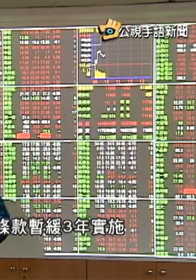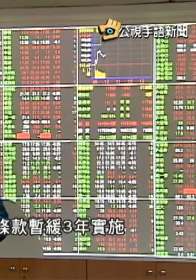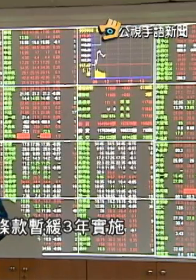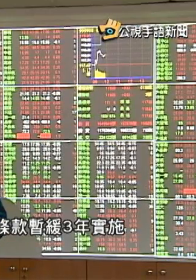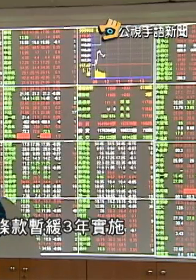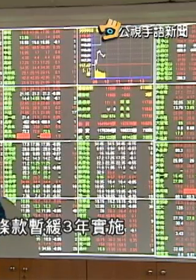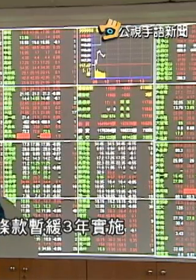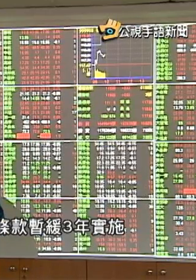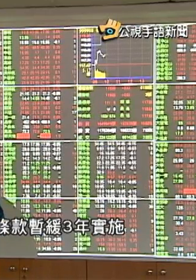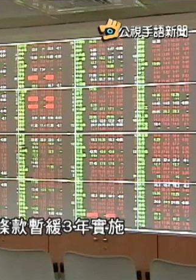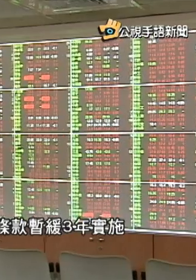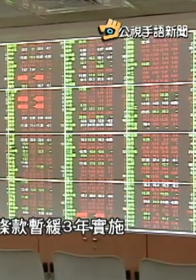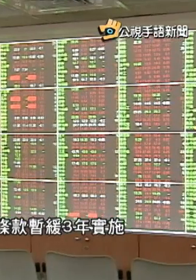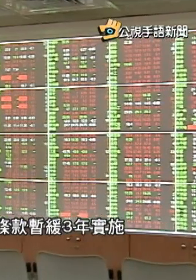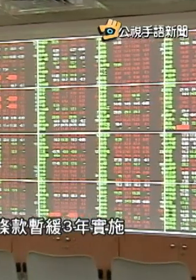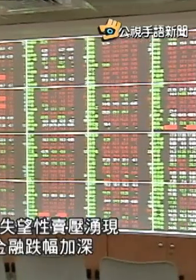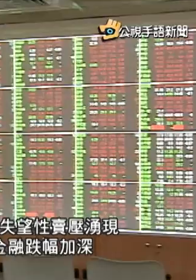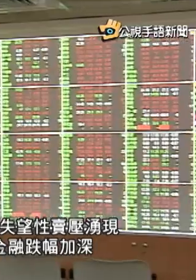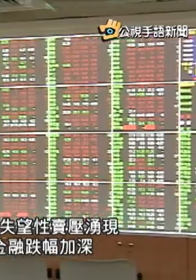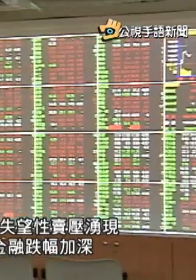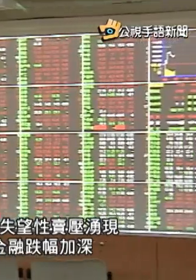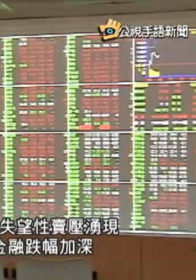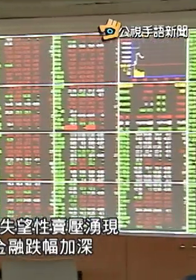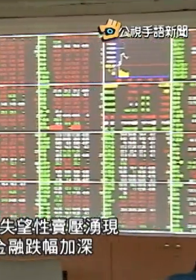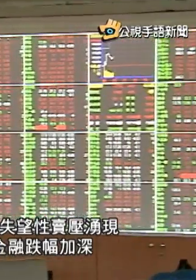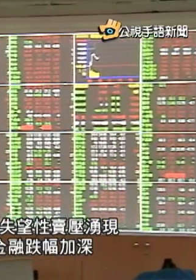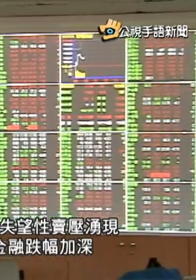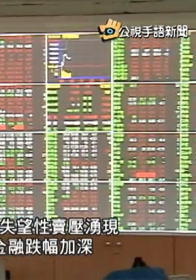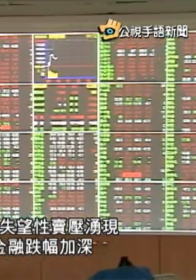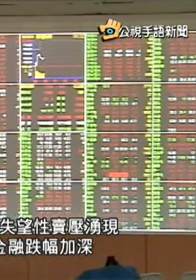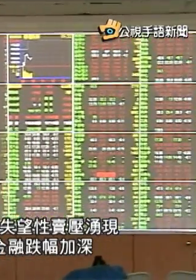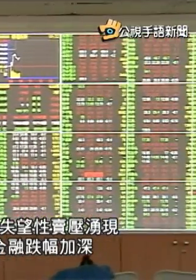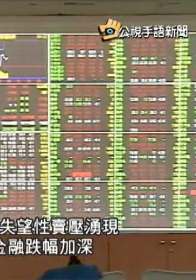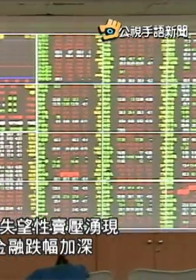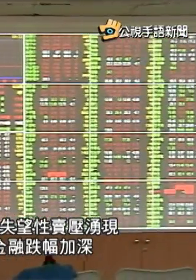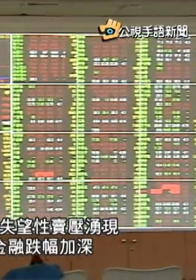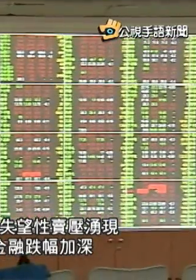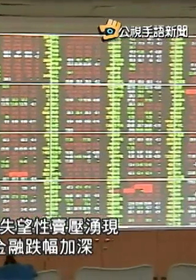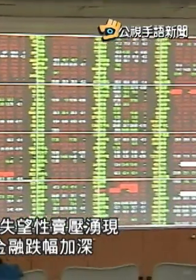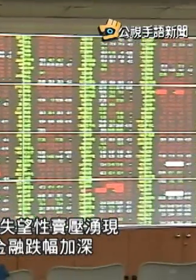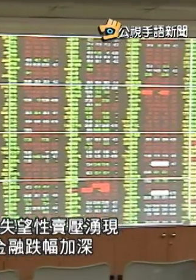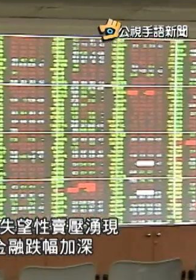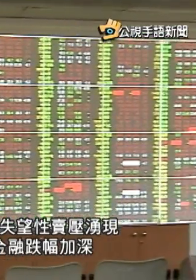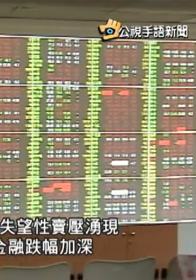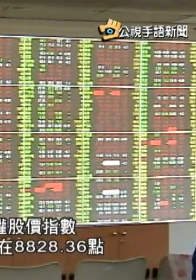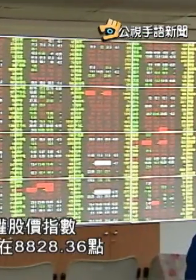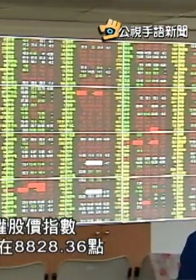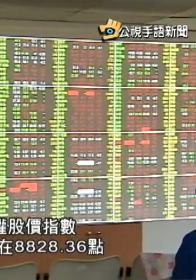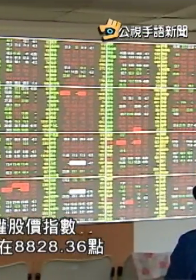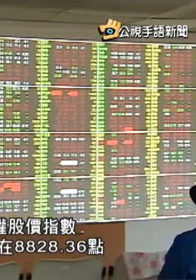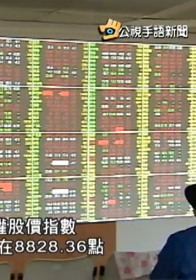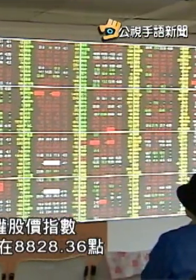条款暂缓3年实施，台股中场失望性卖压涌现，电子金融跌幅加深，加权股价指数中场收